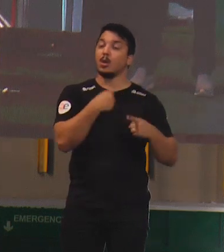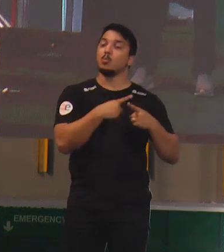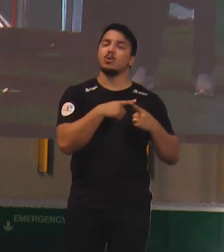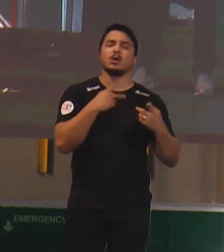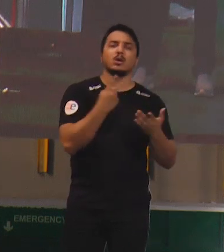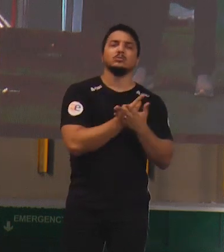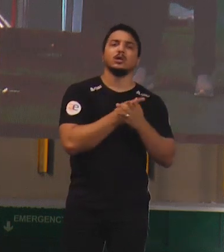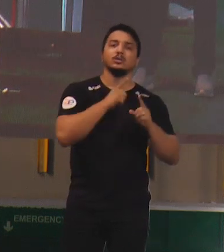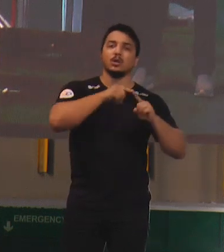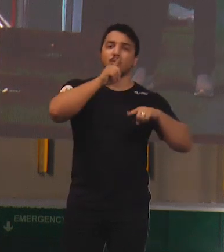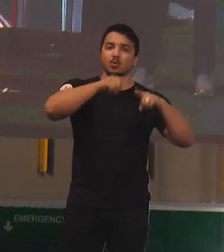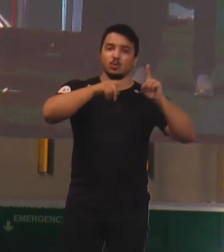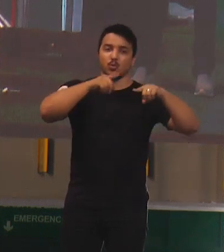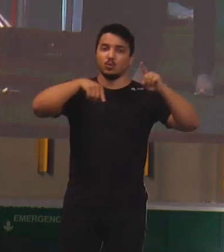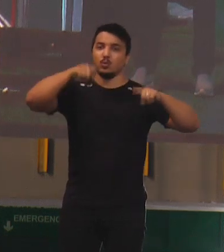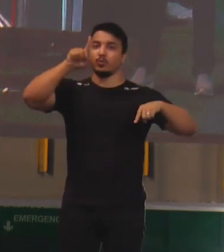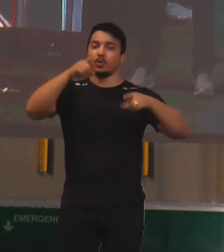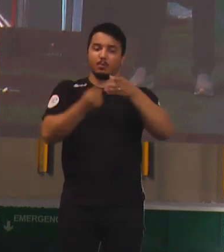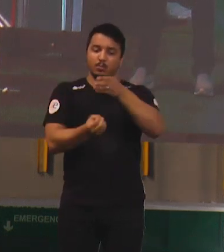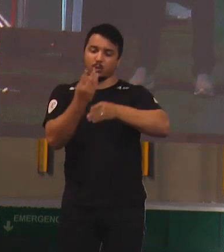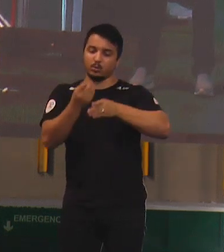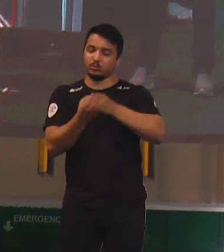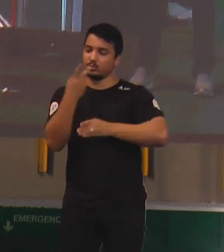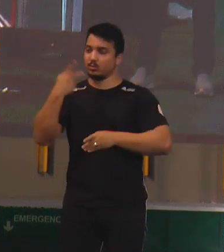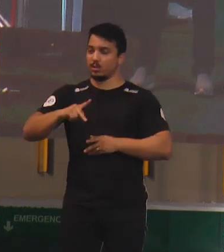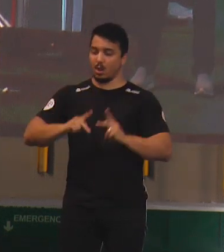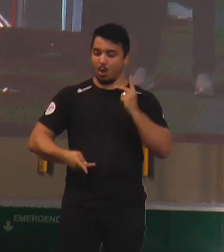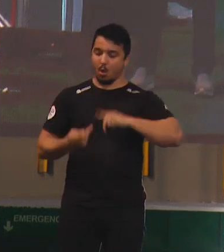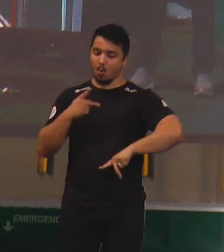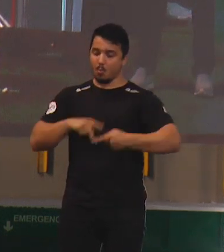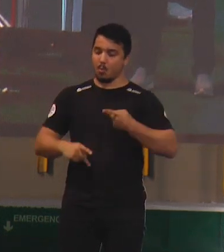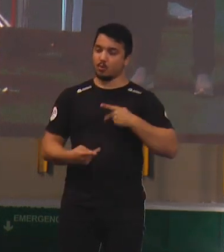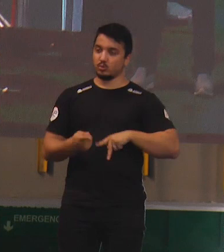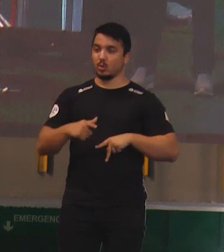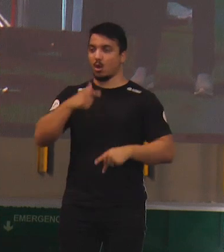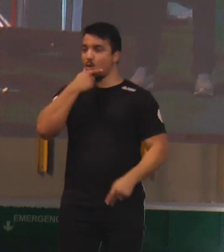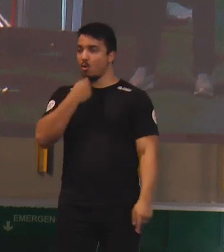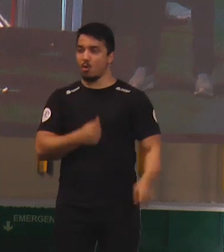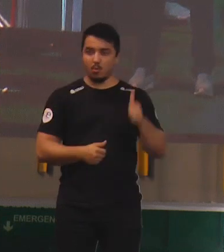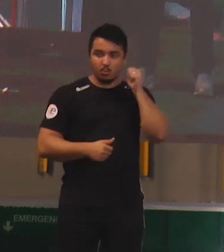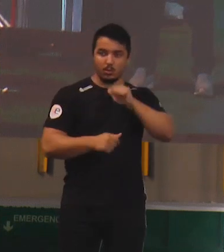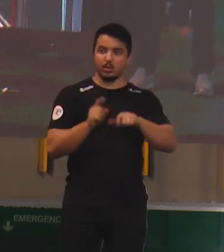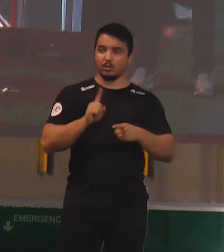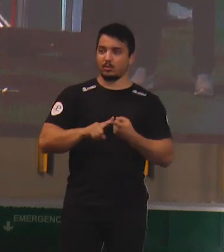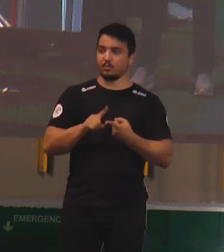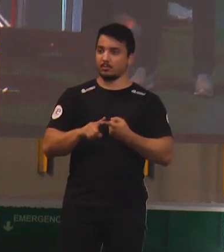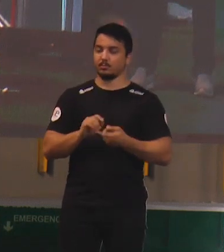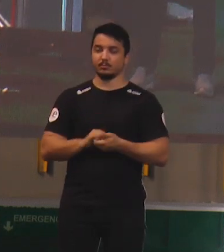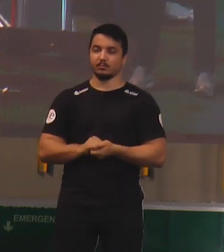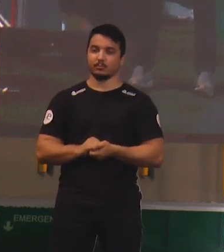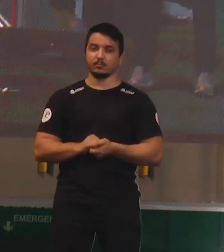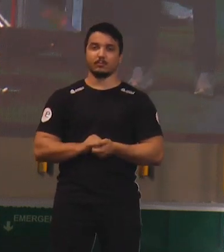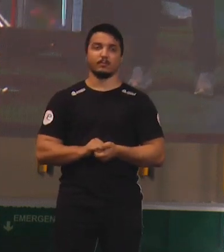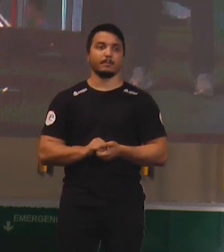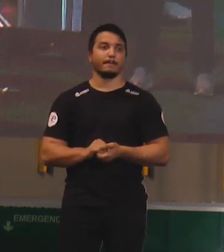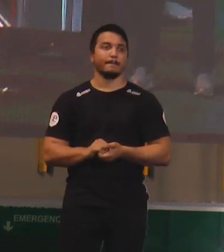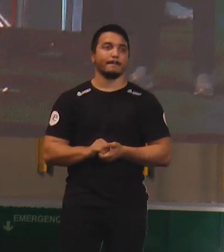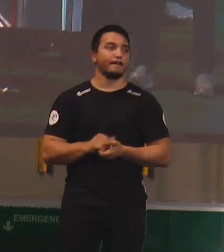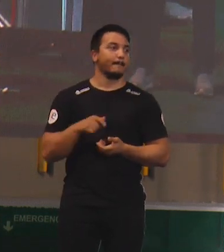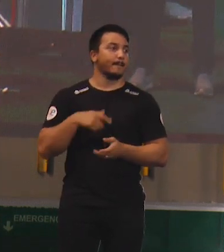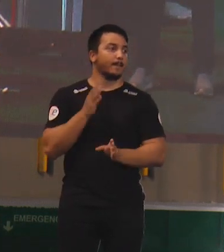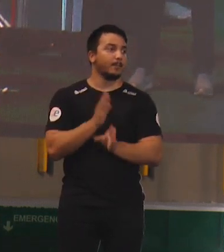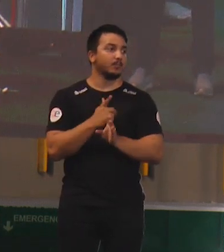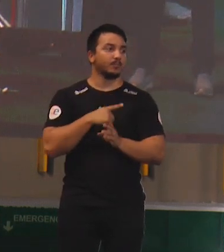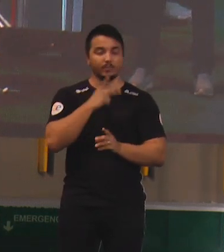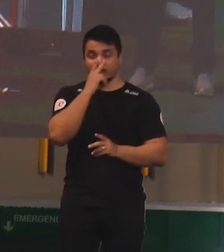um aumento da produção desses hormônios, tanto no homem como na mulher. Estradiol, que é o tipo